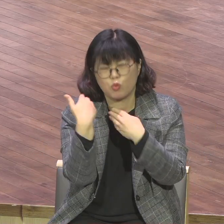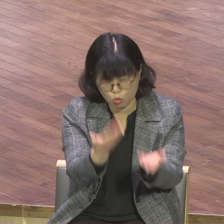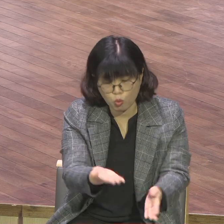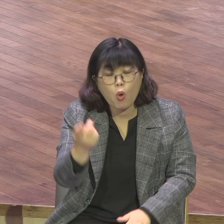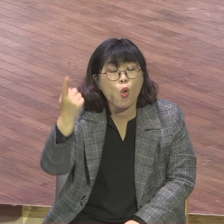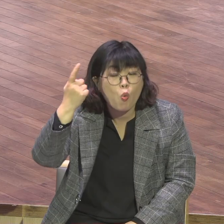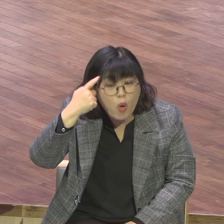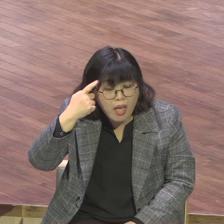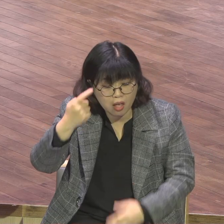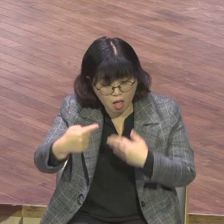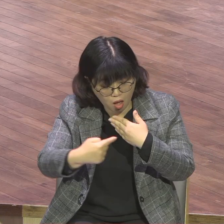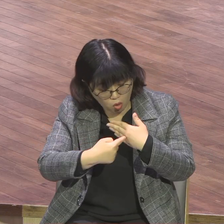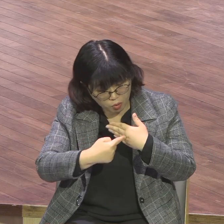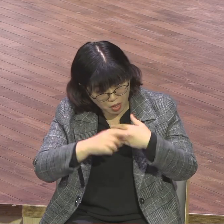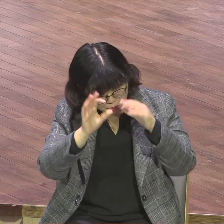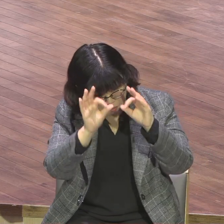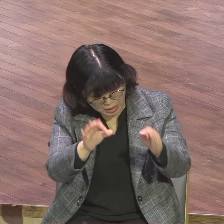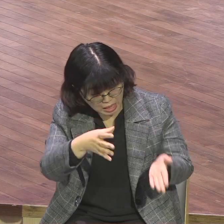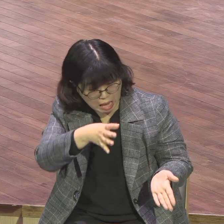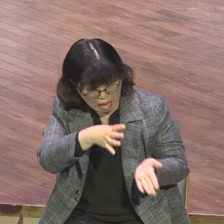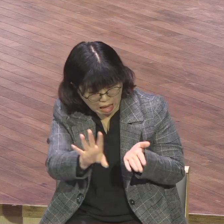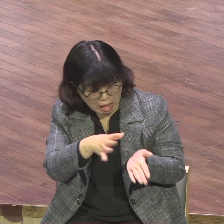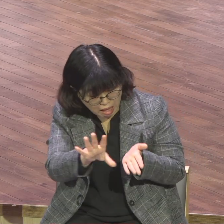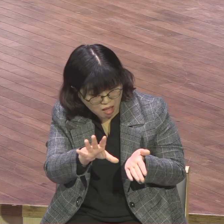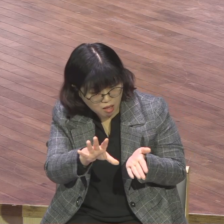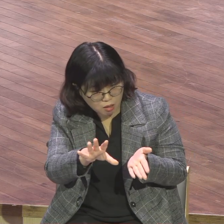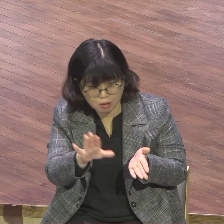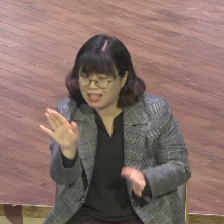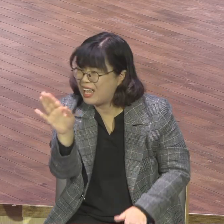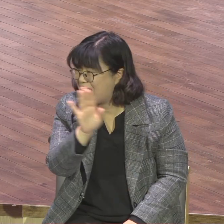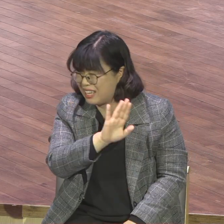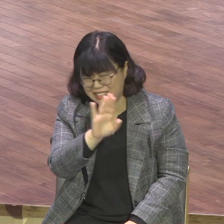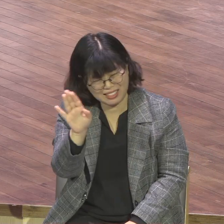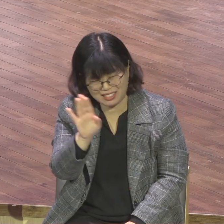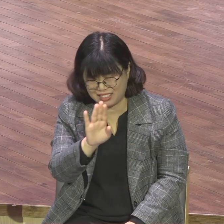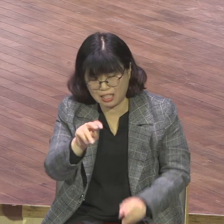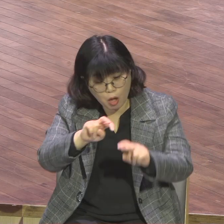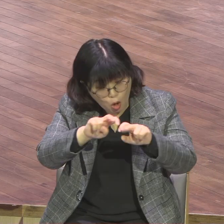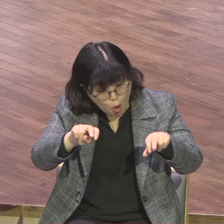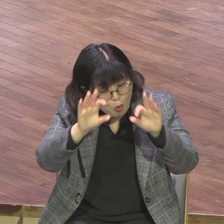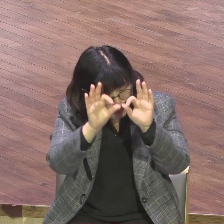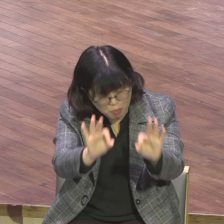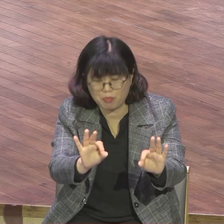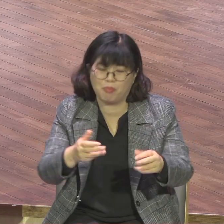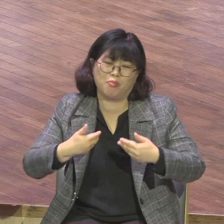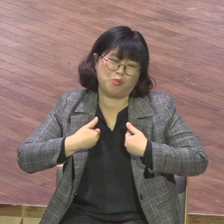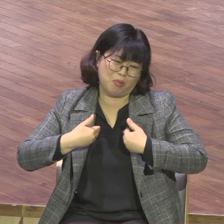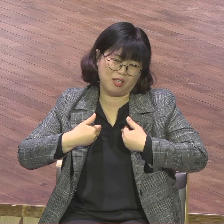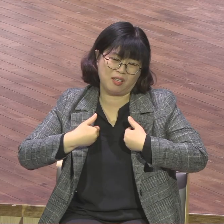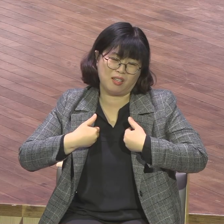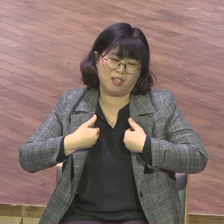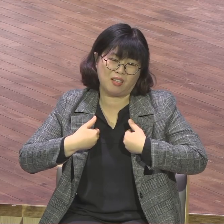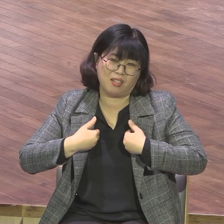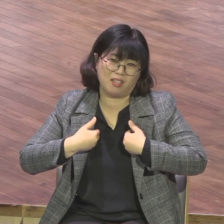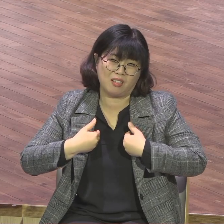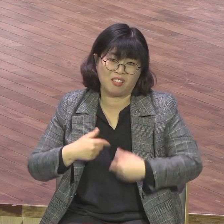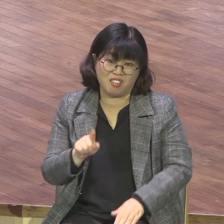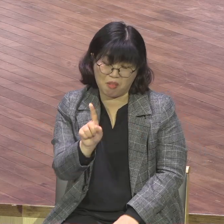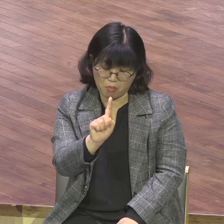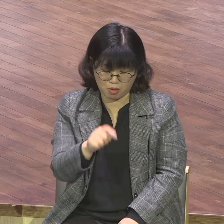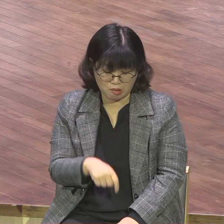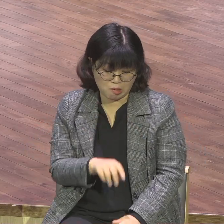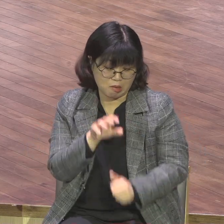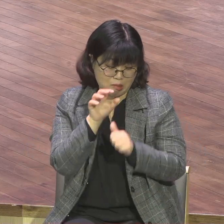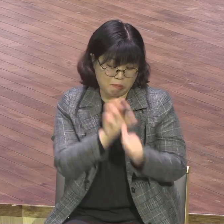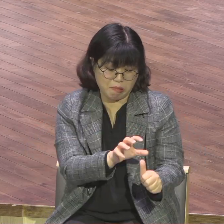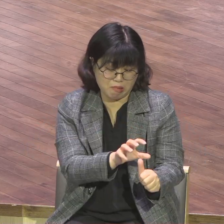때문이에요. 눈에 보이는 것이 그의 인생의 전부가 아니거든요. 우리는 렘너드들을 차단하고 가두면 안